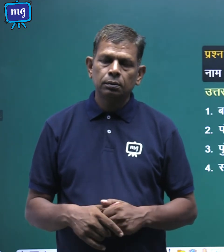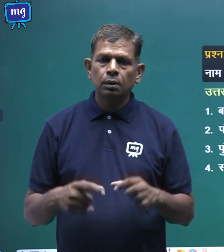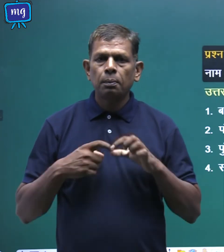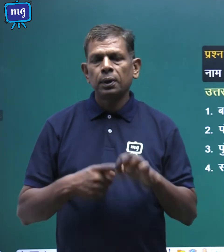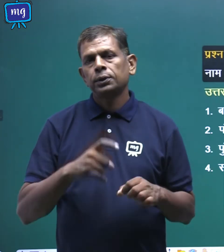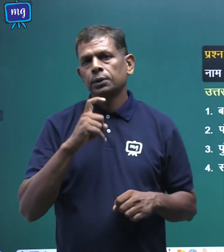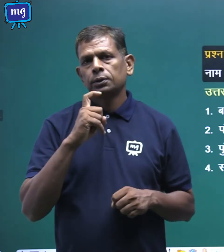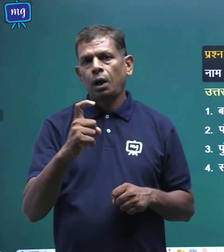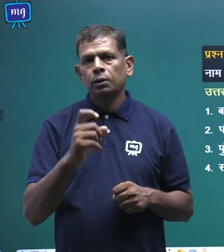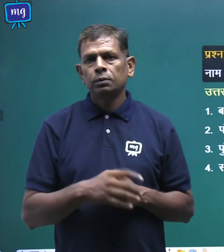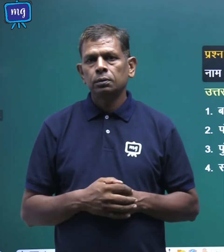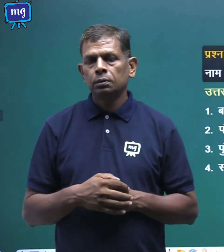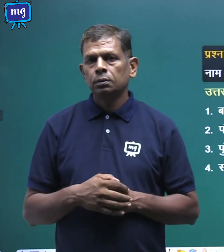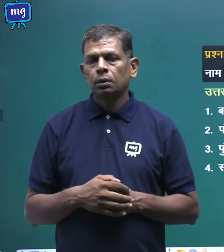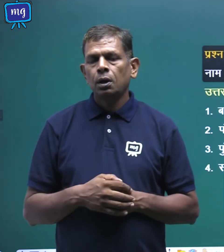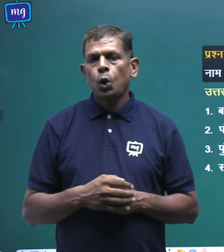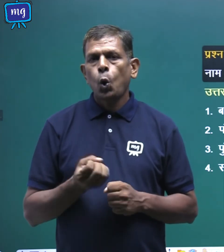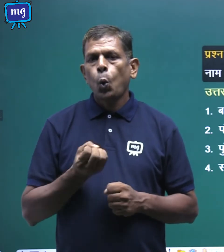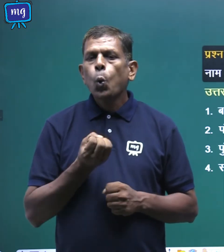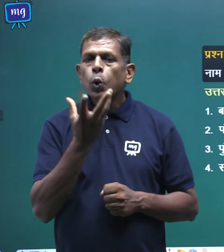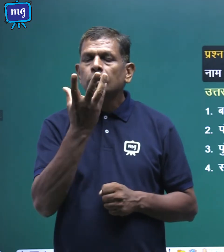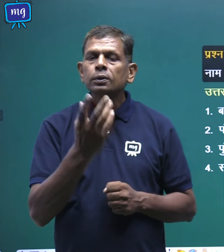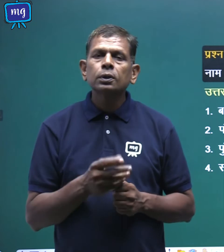प्रश्न 7, पुष्प के